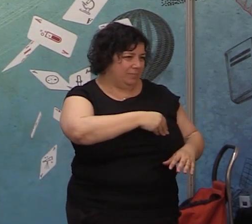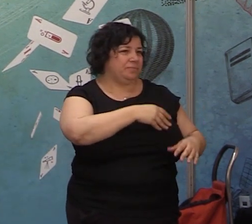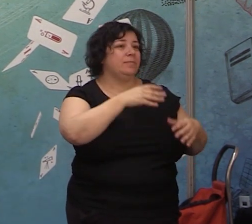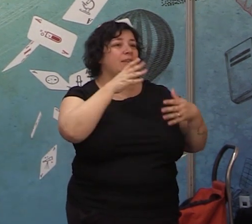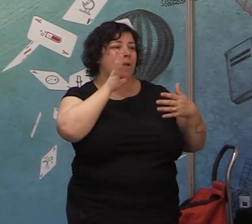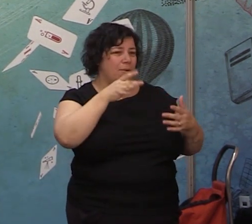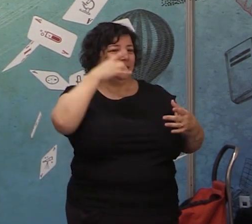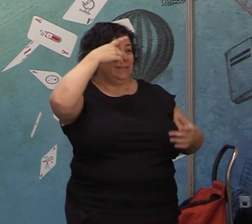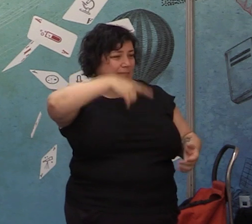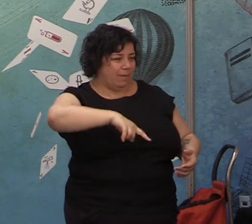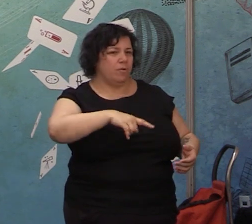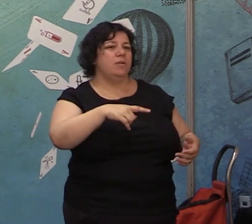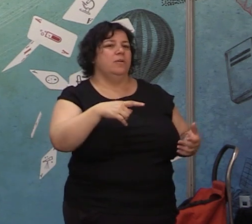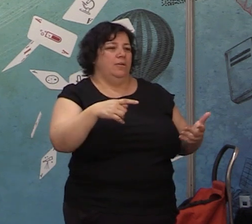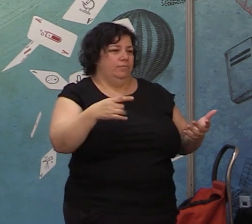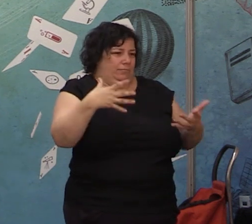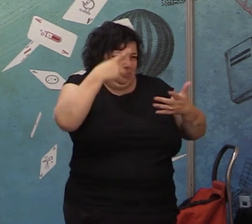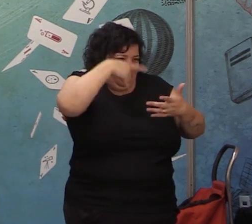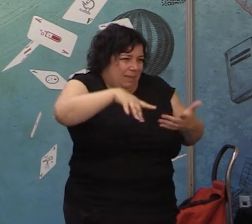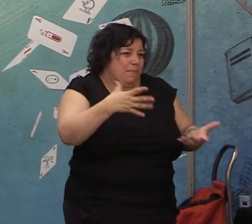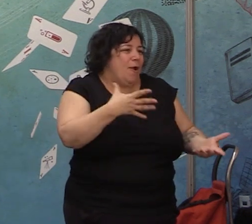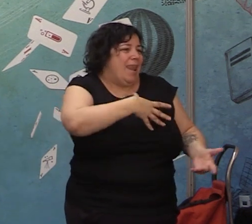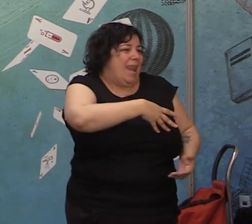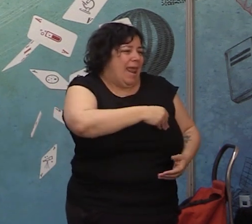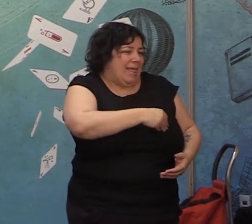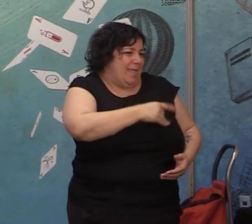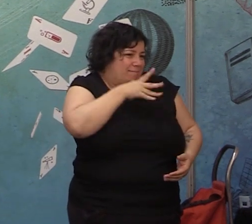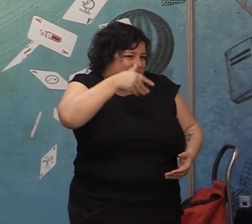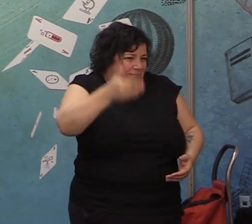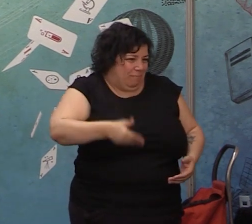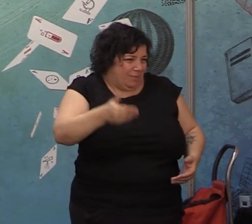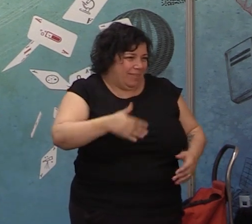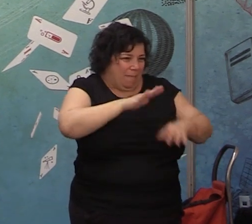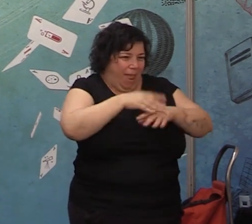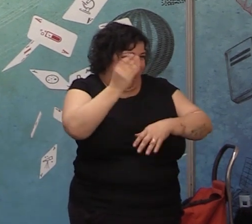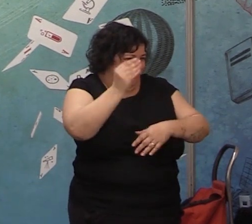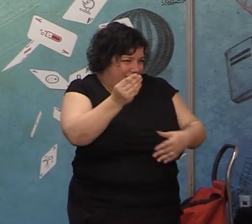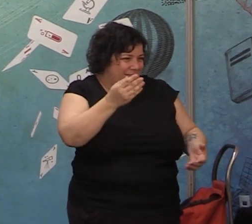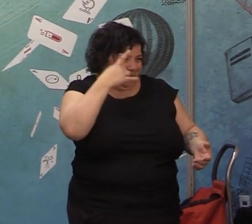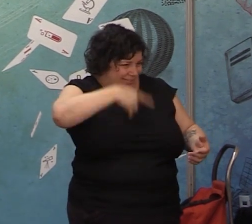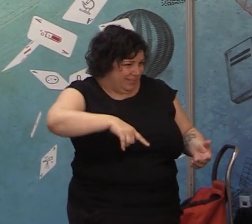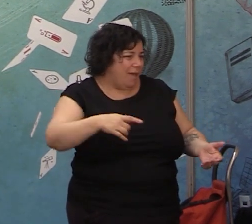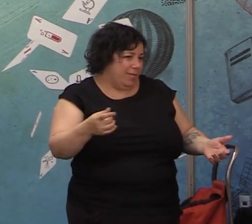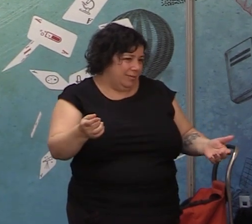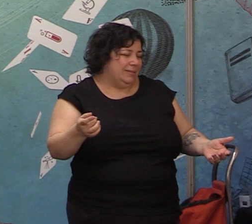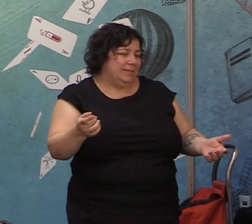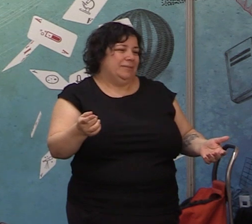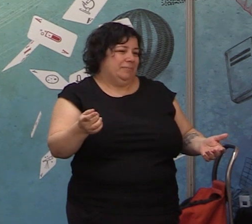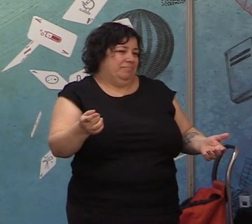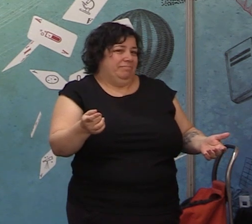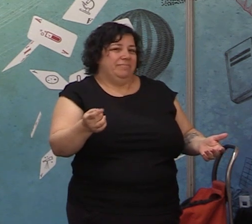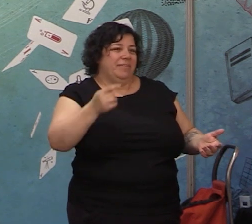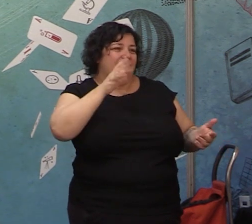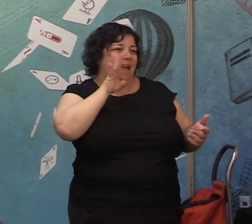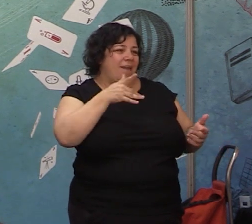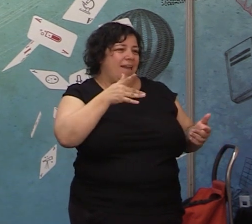porque nosotros sabemos que la lactancia materna es súper importante para los bebés, ya lo sabemos, la